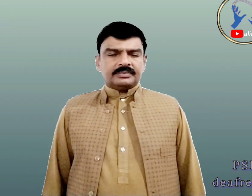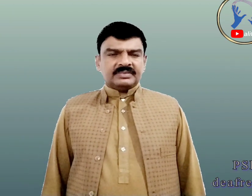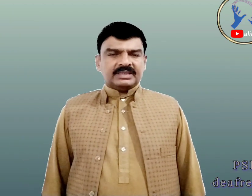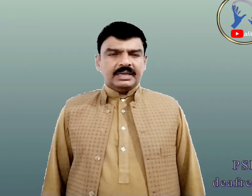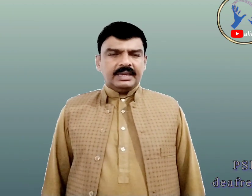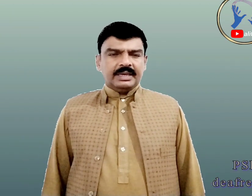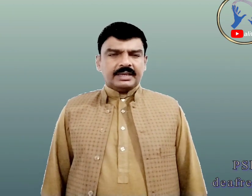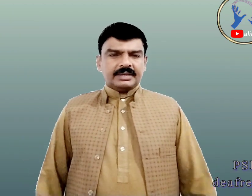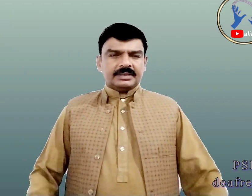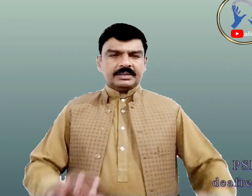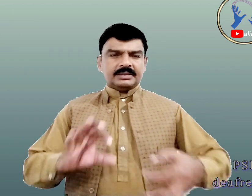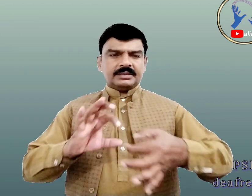लिंक,